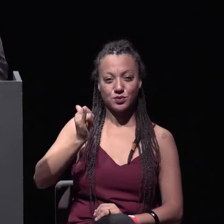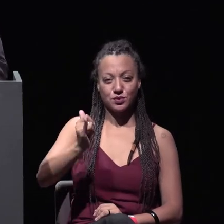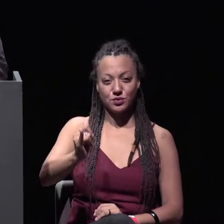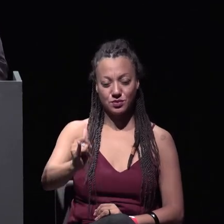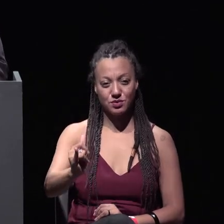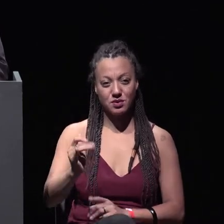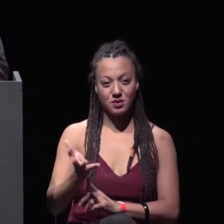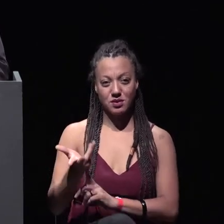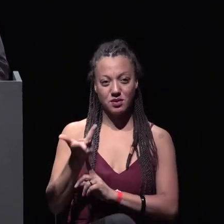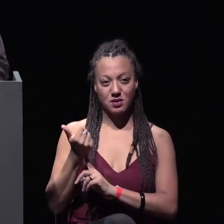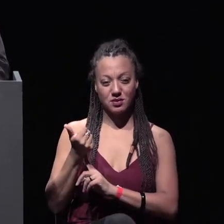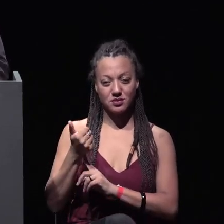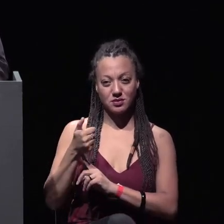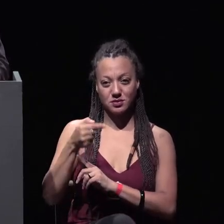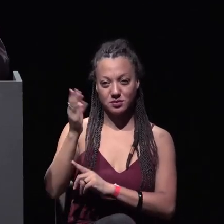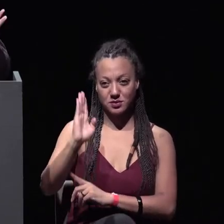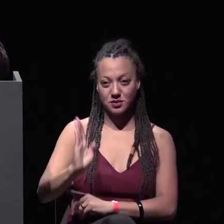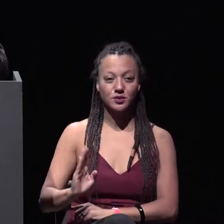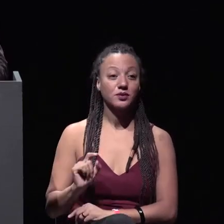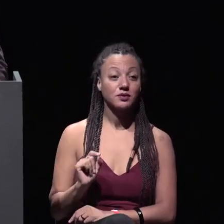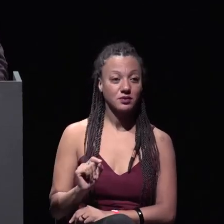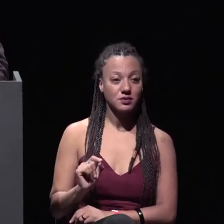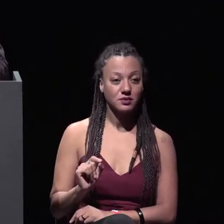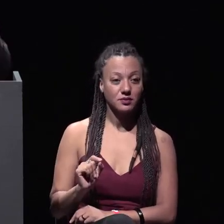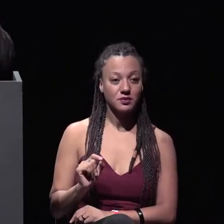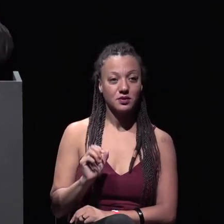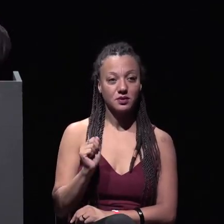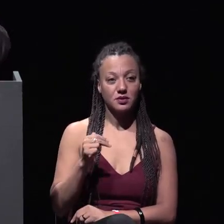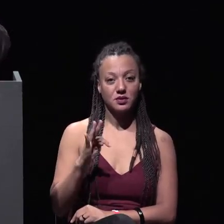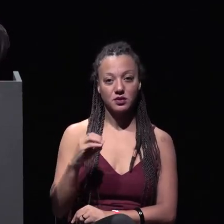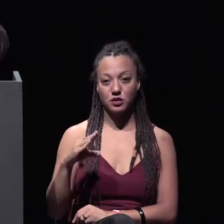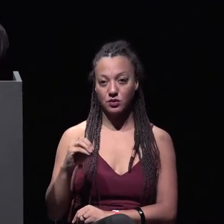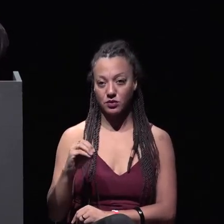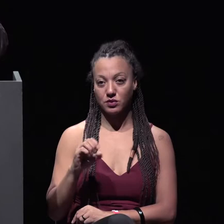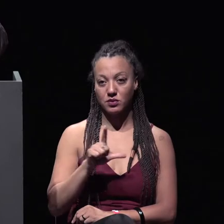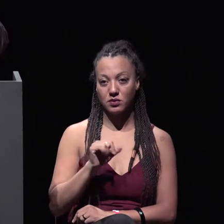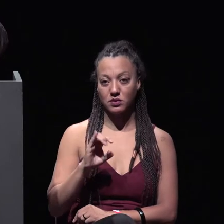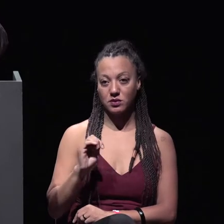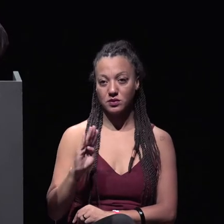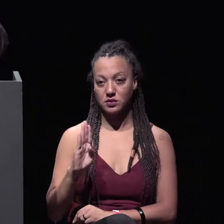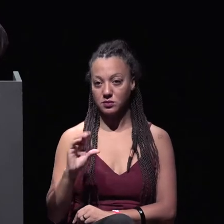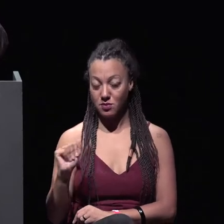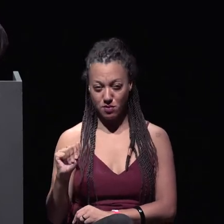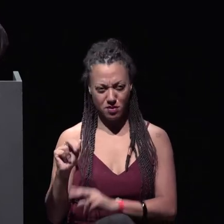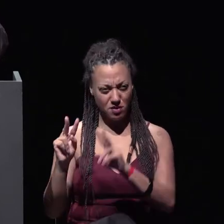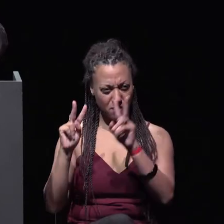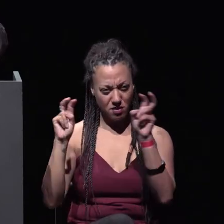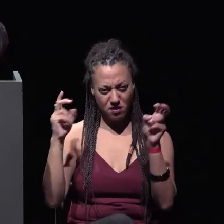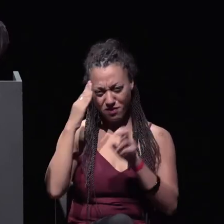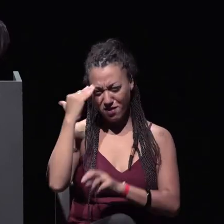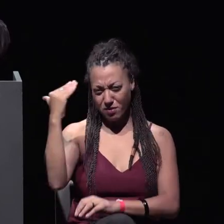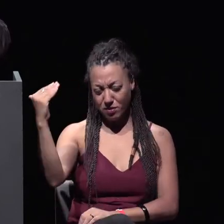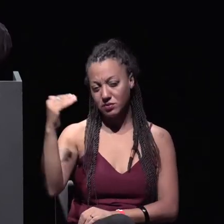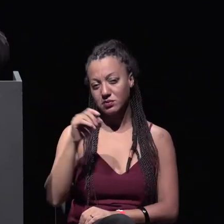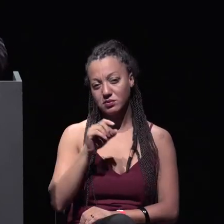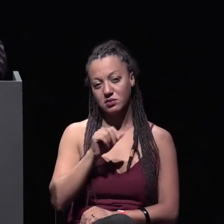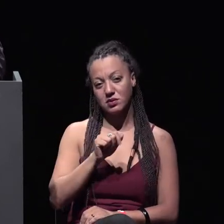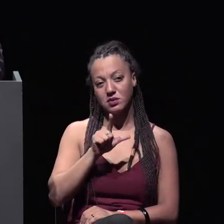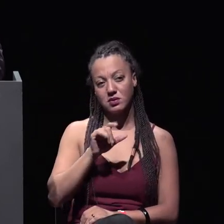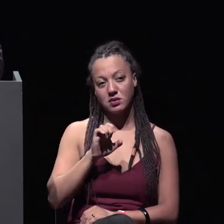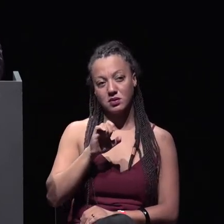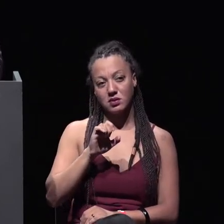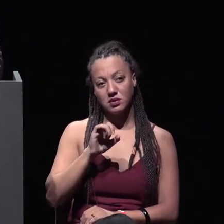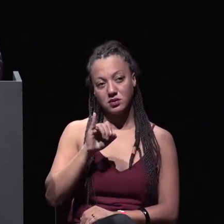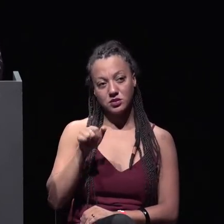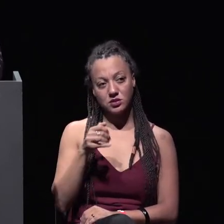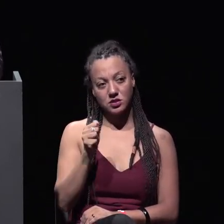sobre as artes no brasil que é o nosso antônio francisco lisboa né mais conhecido como aleijadinho né e que desde